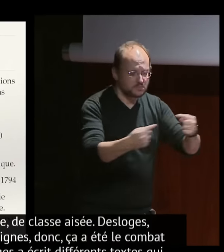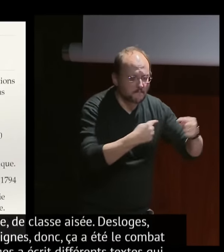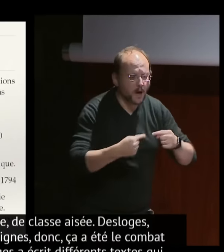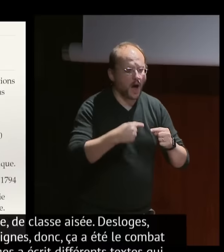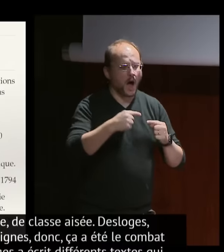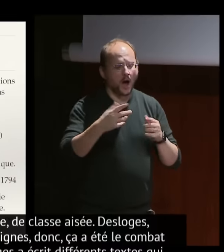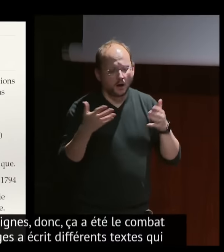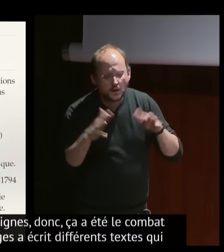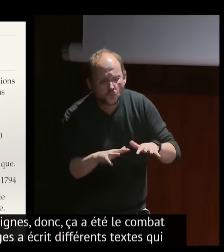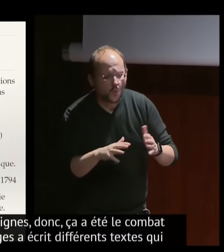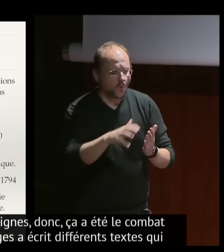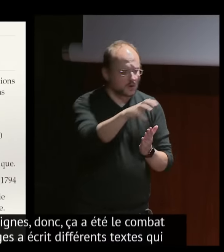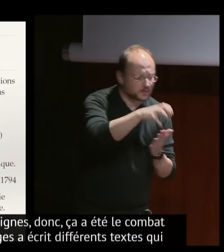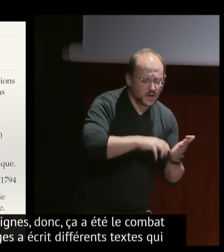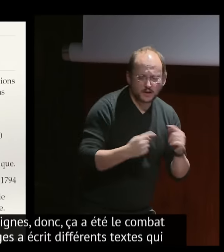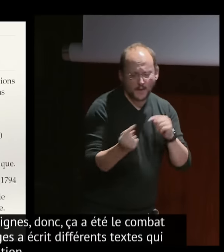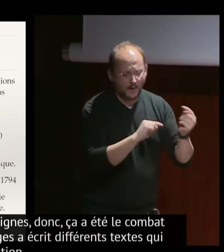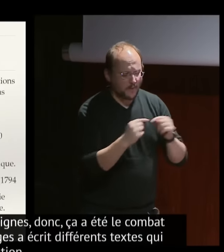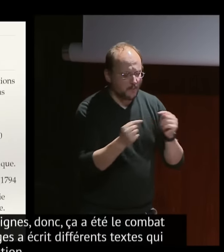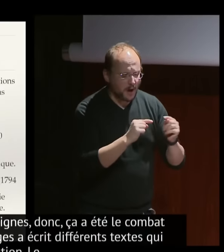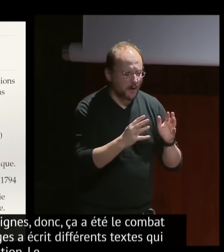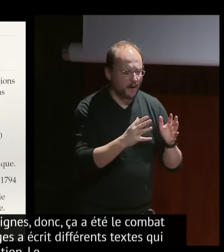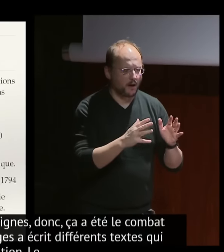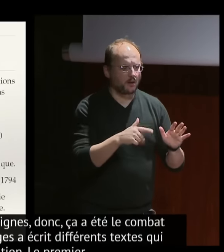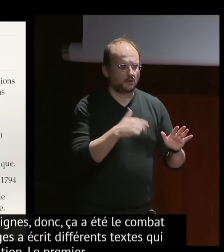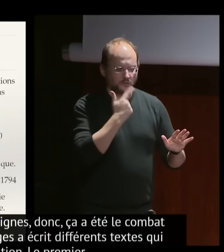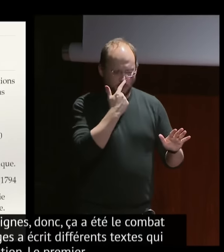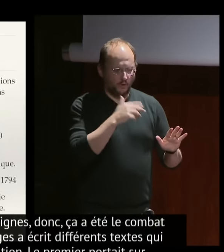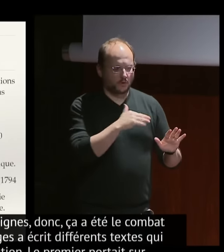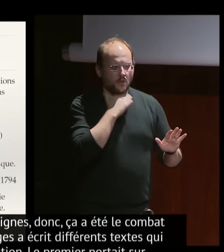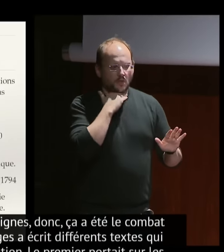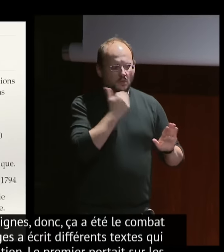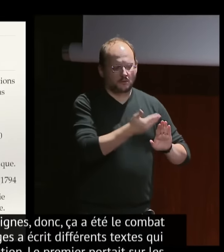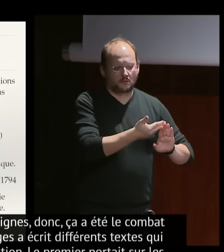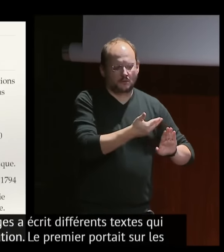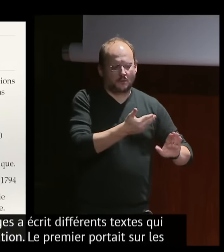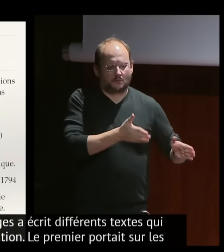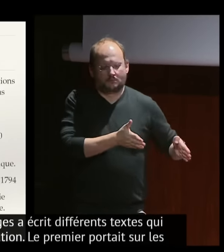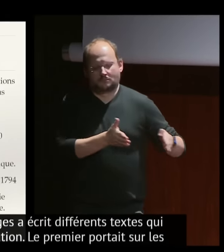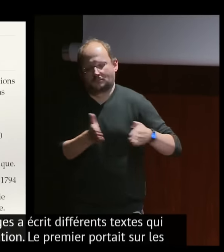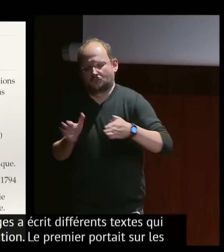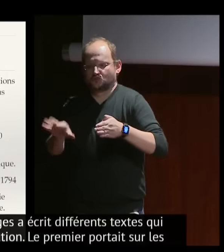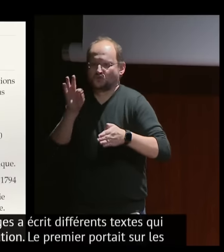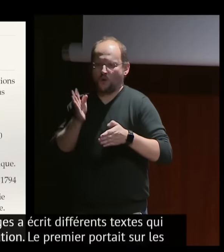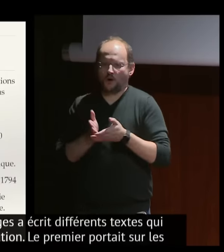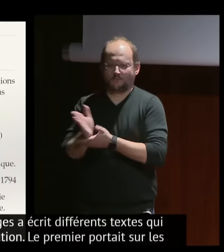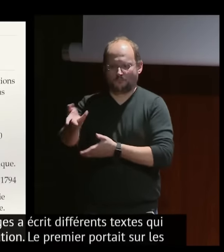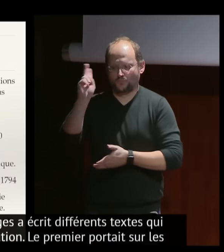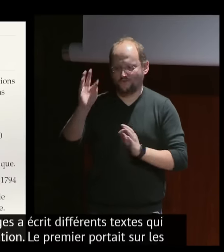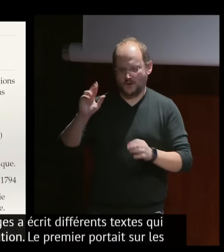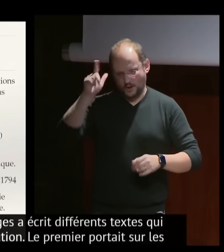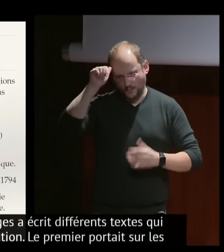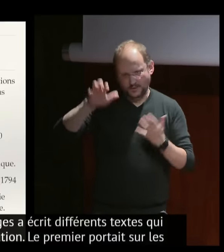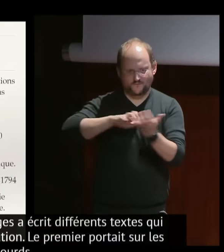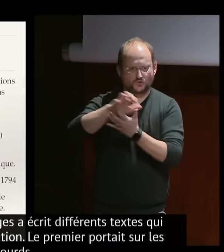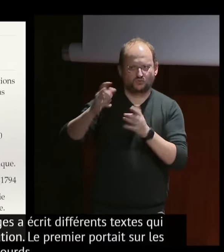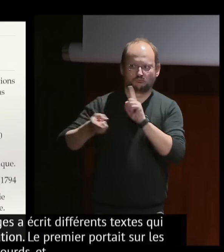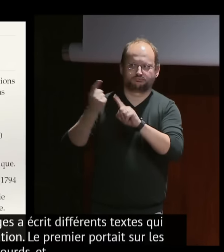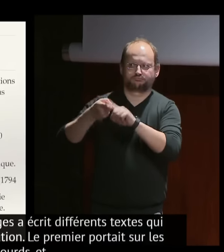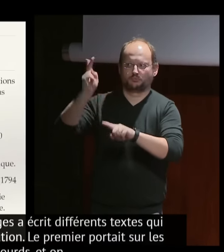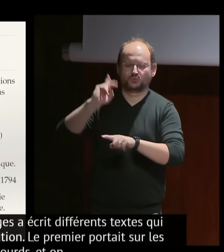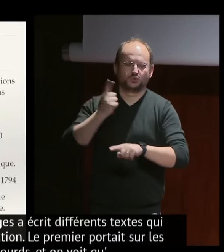Premier texte porté sur l'identité des sourds, sur la reconnaissance des sourds. Et on voit bien qu'à un